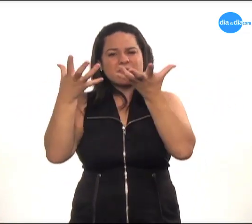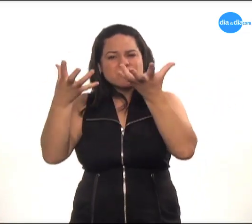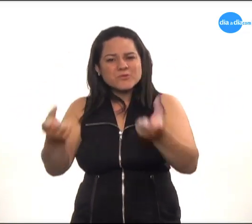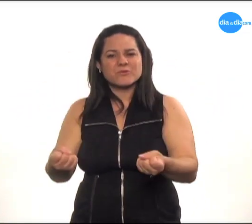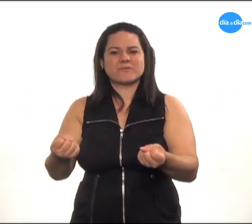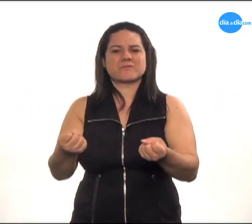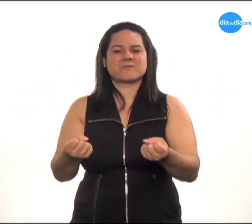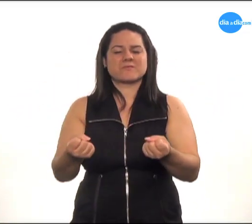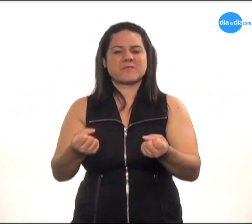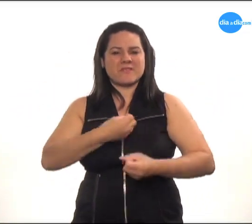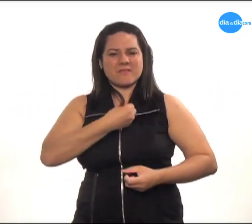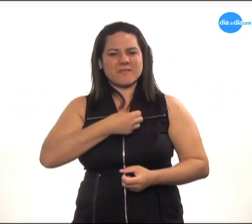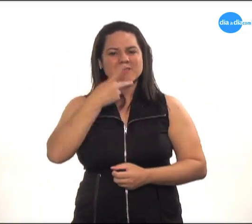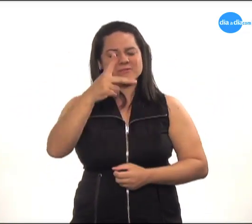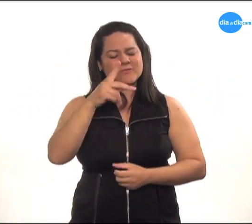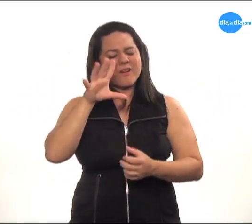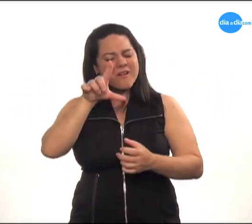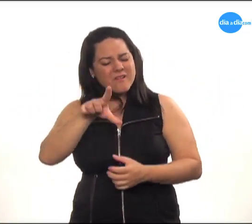tomar uma decisão diferente na sua vida.